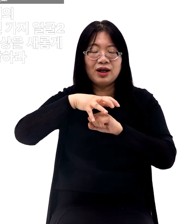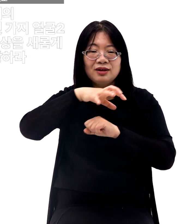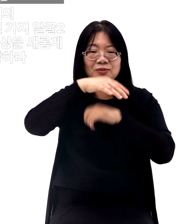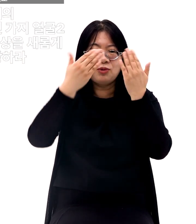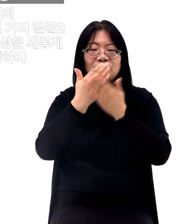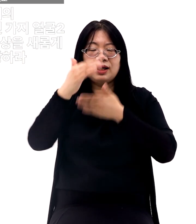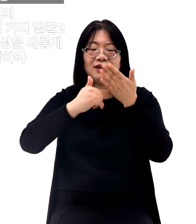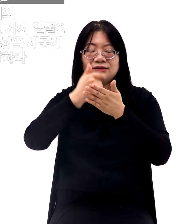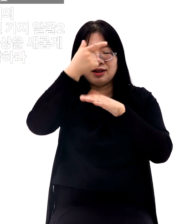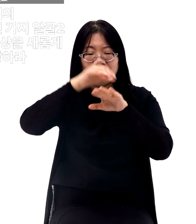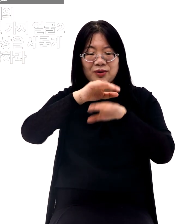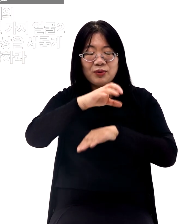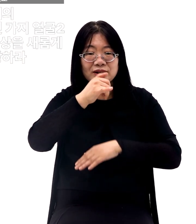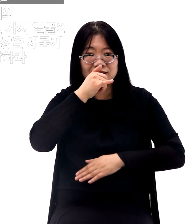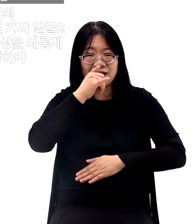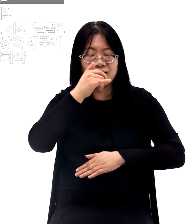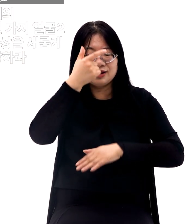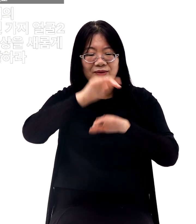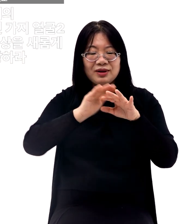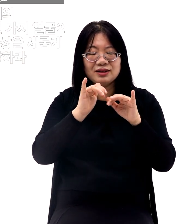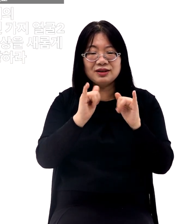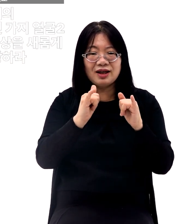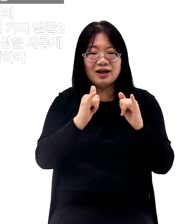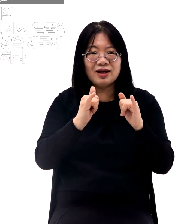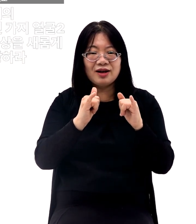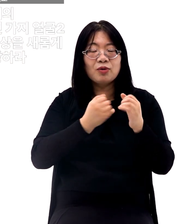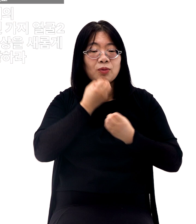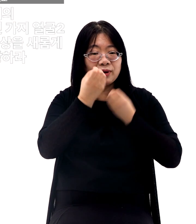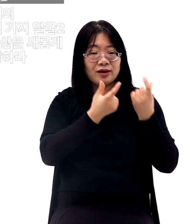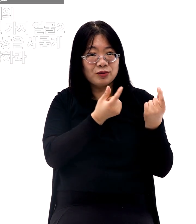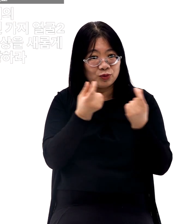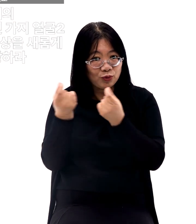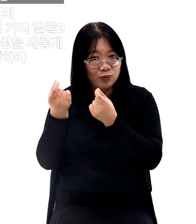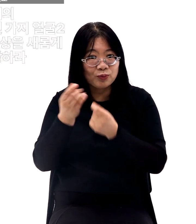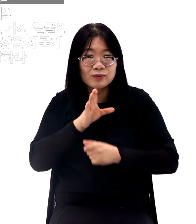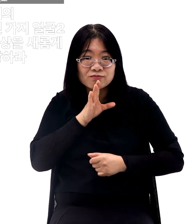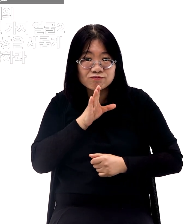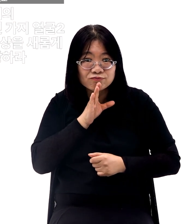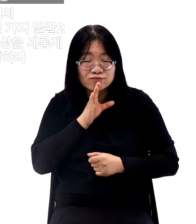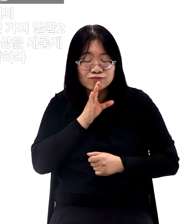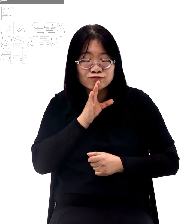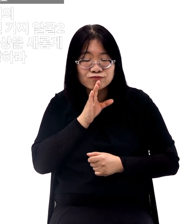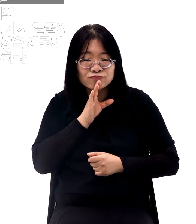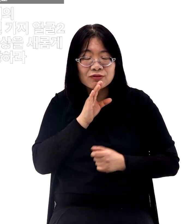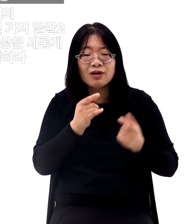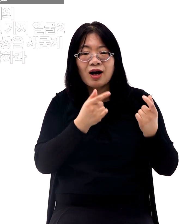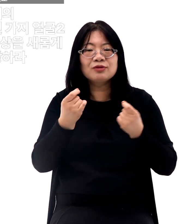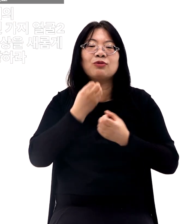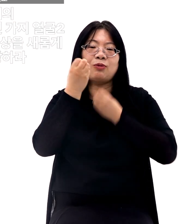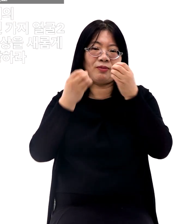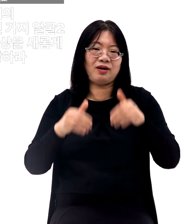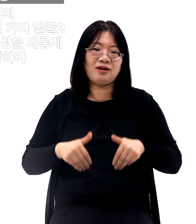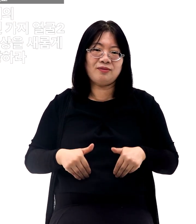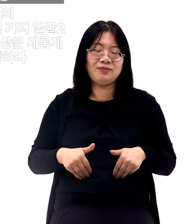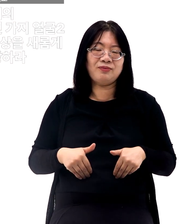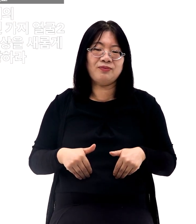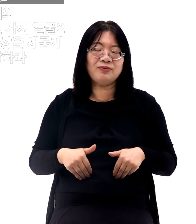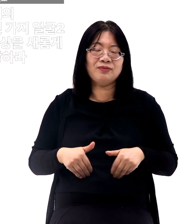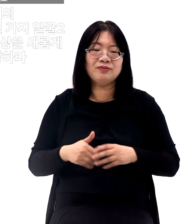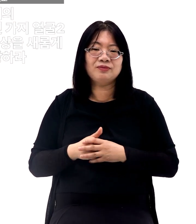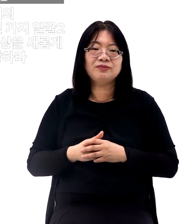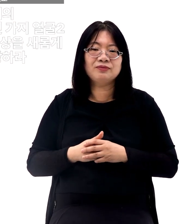입술의 고백이 동일해야 되겠어요? 달라야 되겠어요? 동일해야 되죠. 같은 고백이어야 되죠.